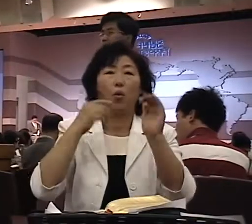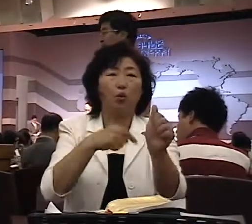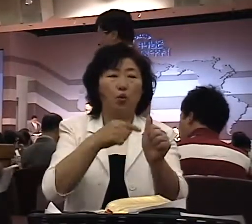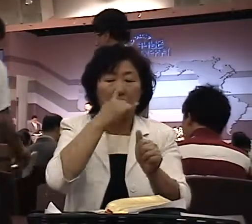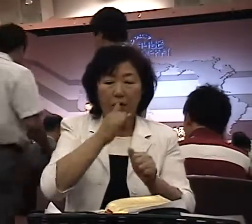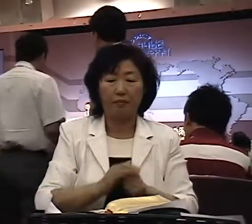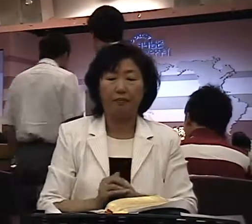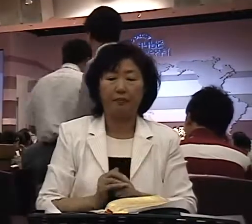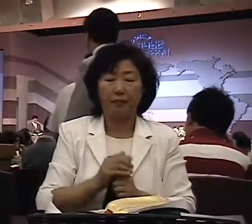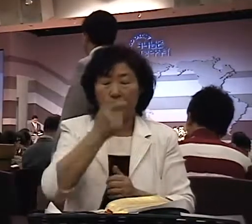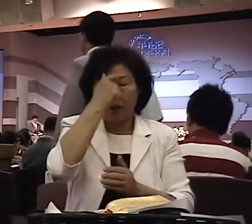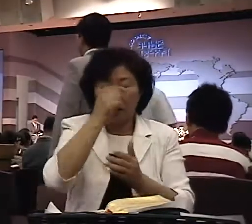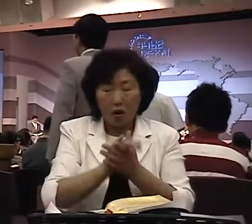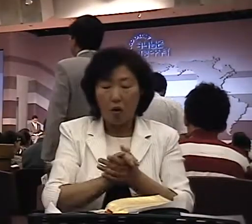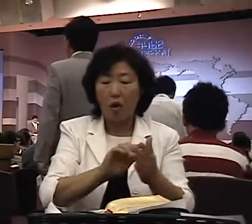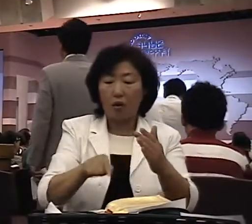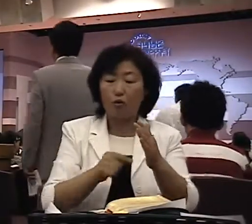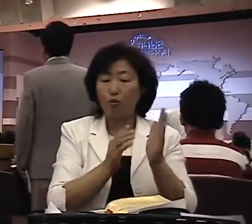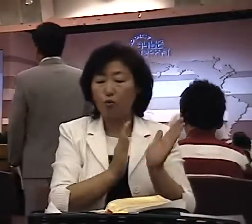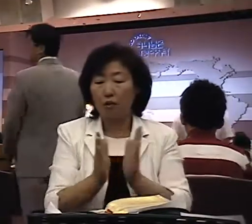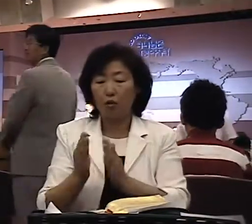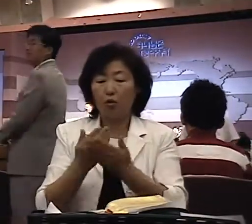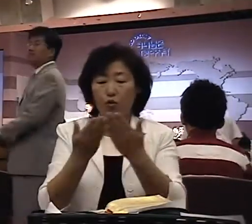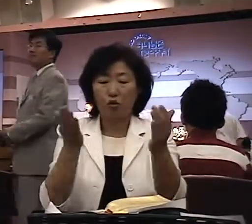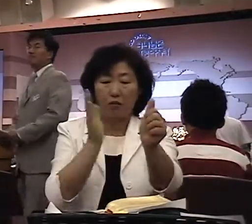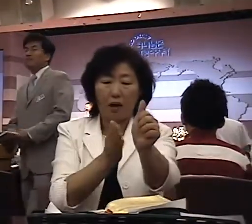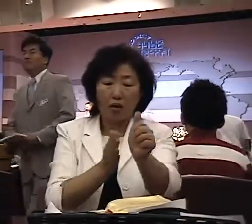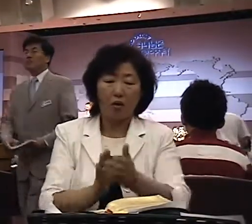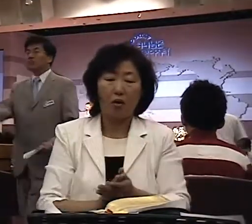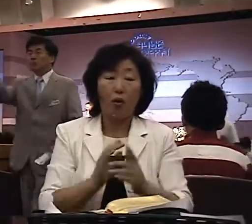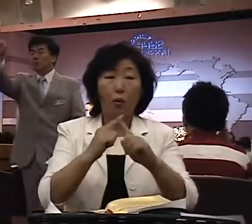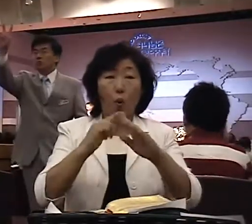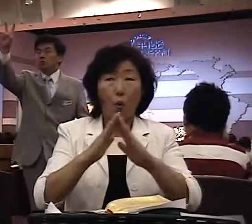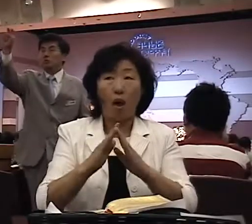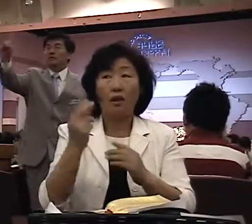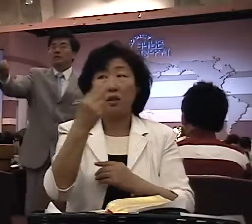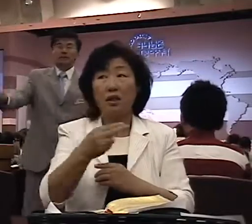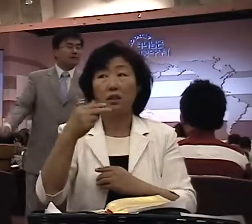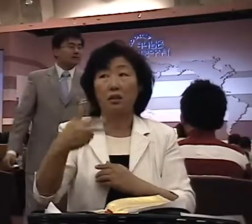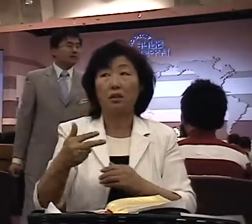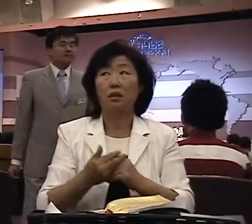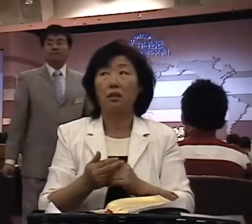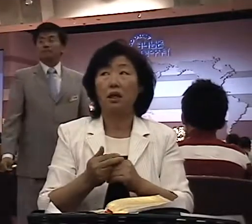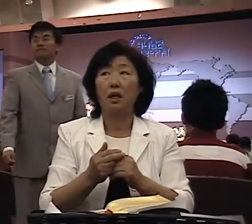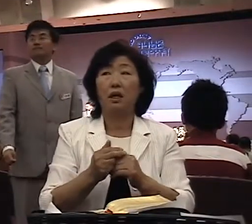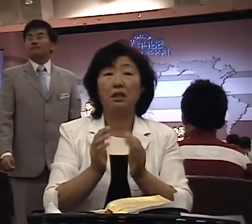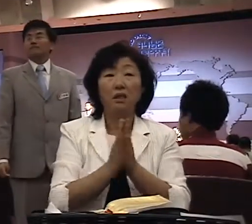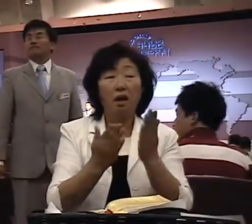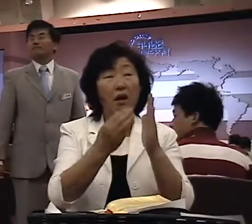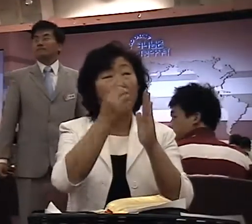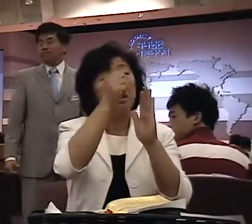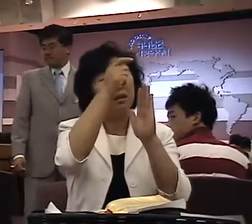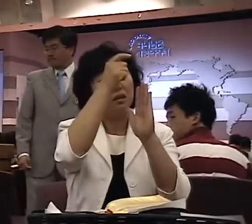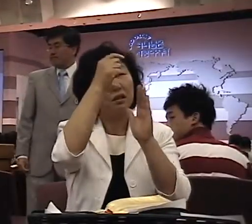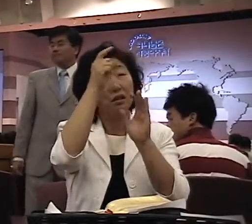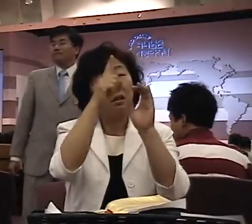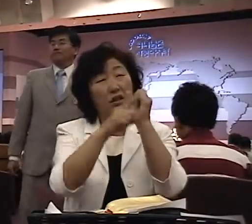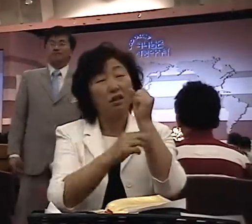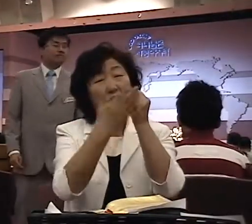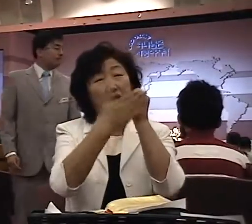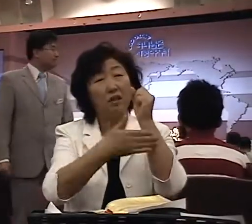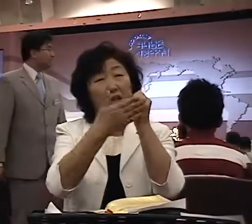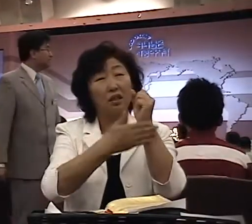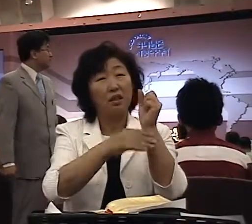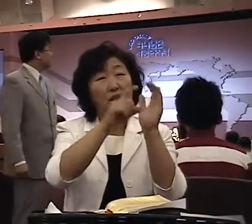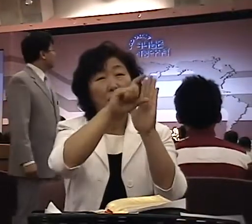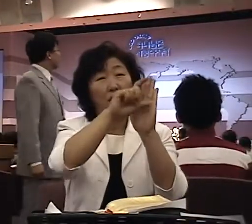기도하시는 가운데 또 준비해 주시기를 바라고요. 교회 2007년 교회 요람 발행을 위해서 사진 찍는 일